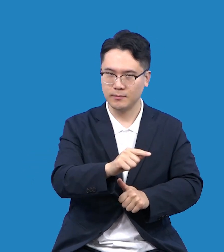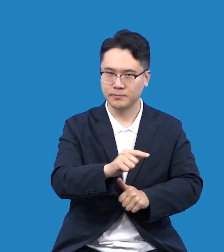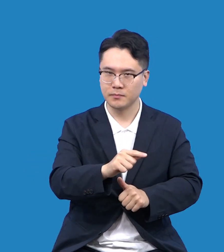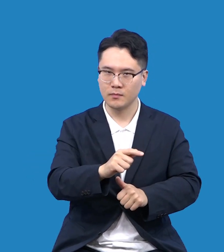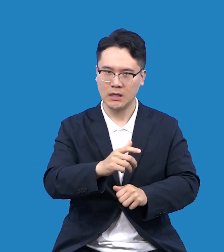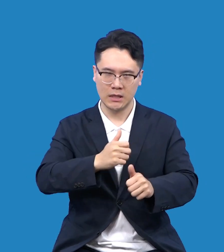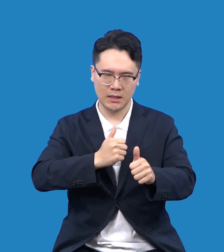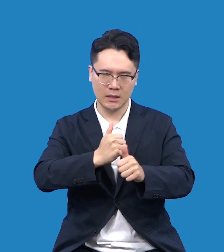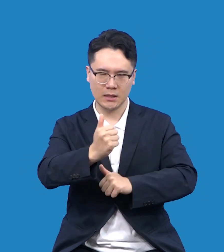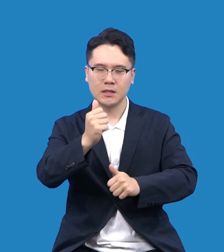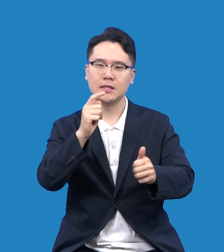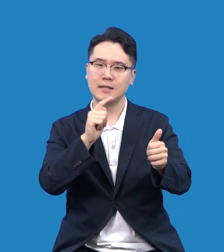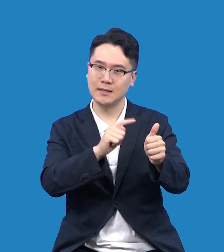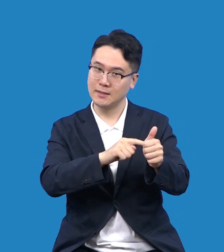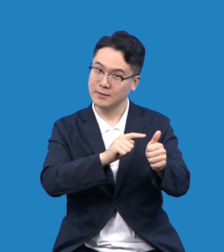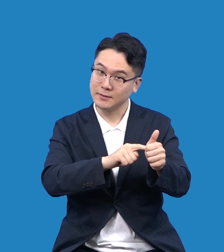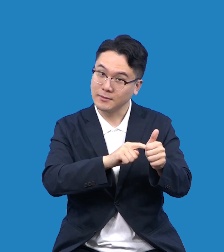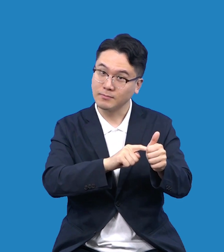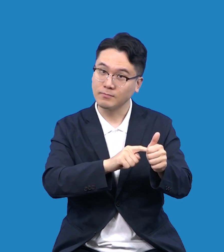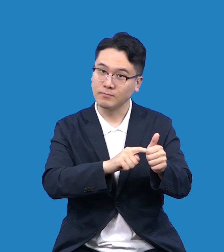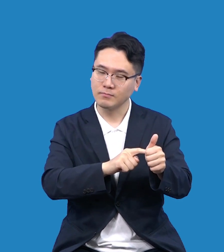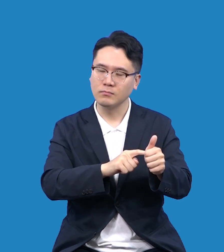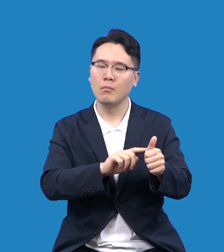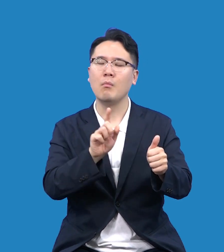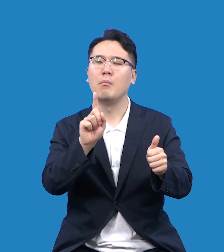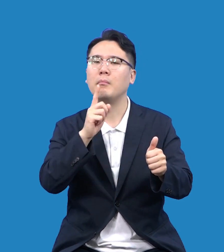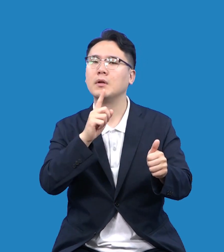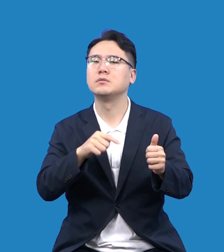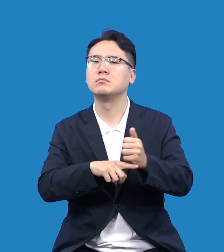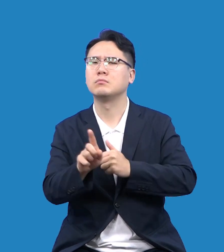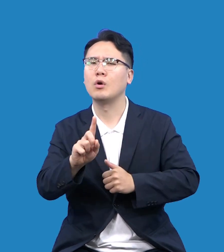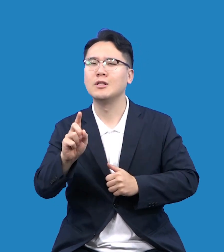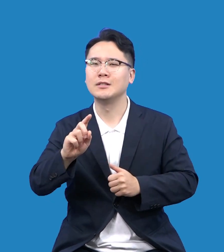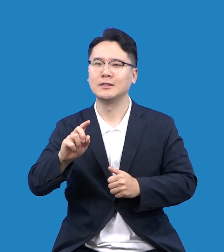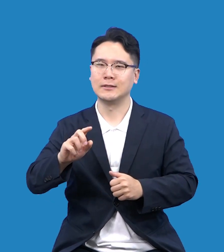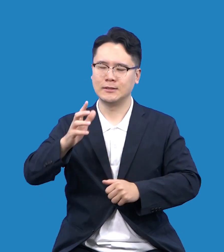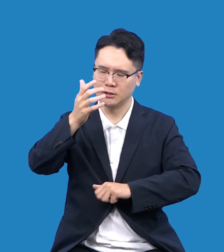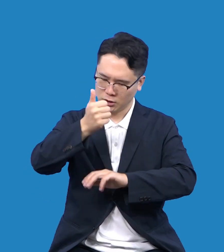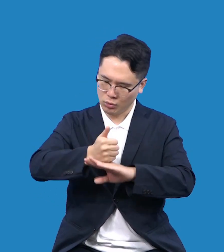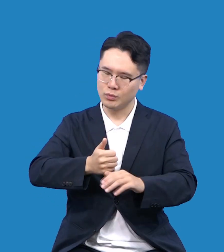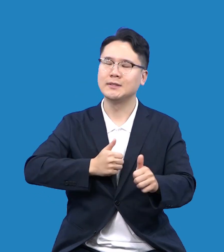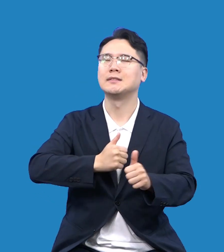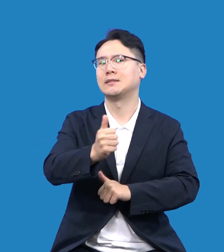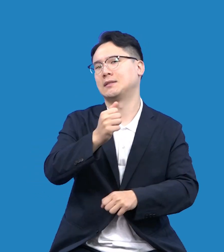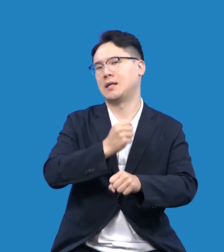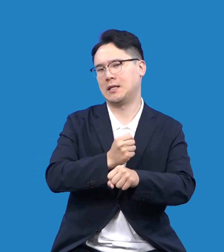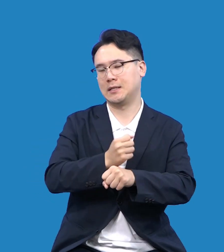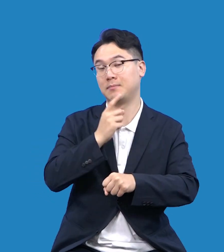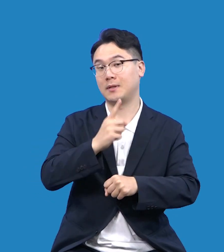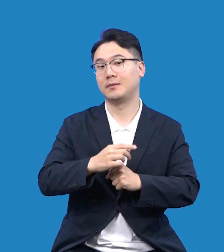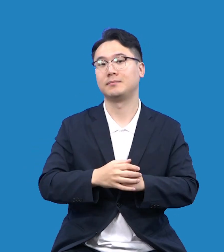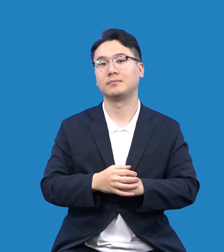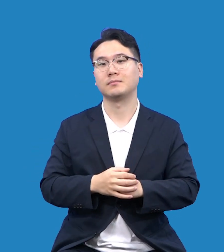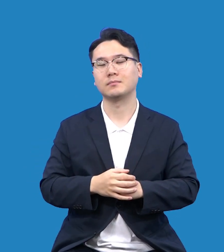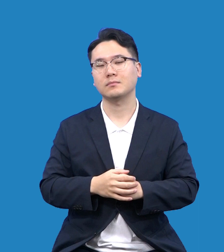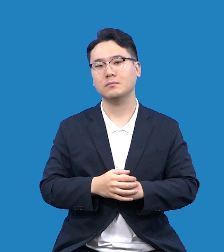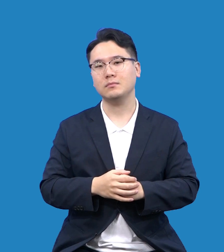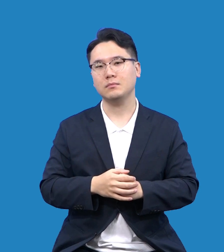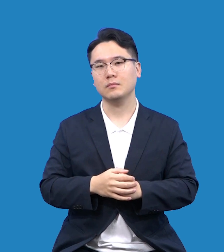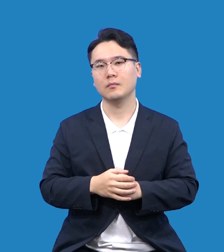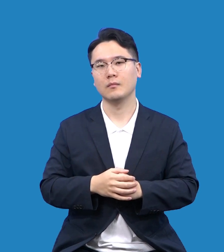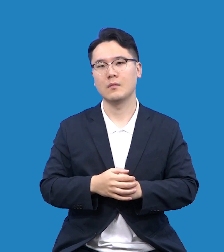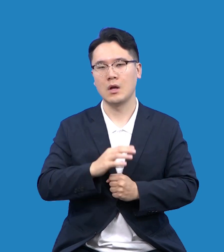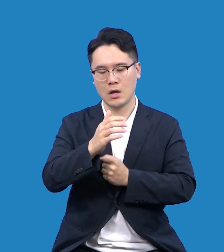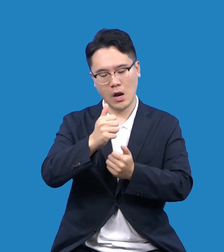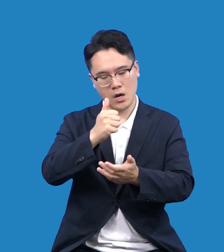향한 반복적인 격려로 이 메시지가 마무리되고 있다는 것입니다. 따라서 하나님의 백성들은